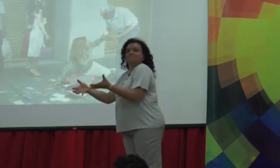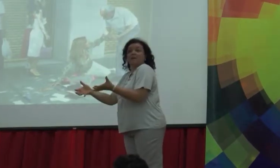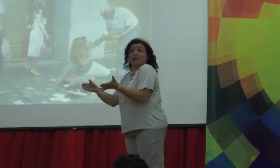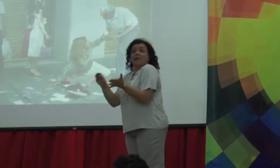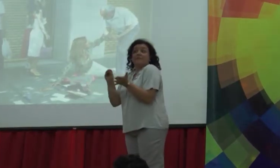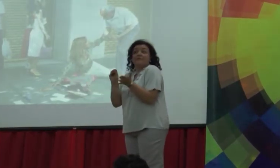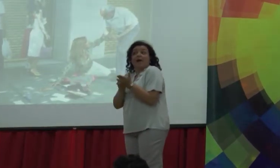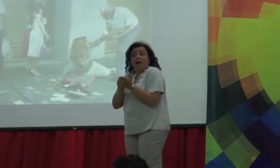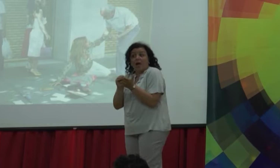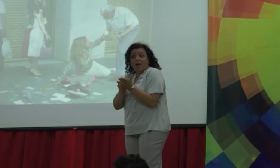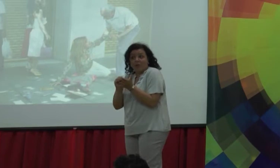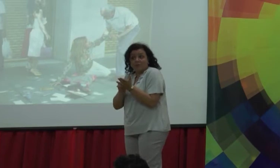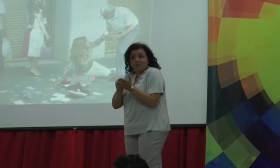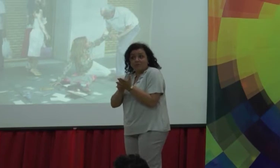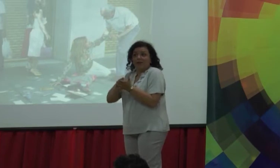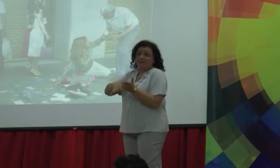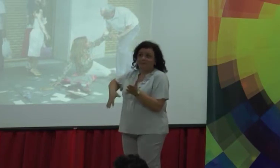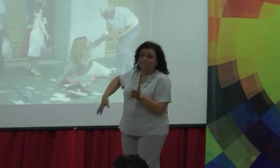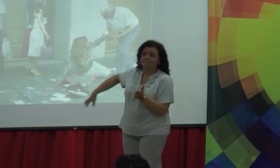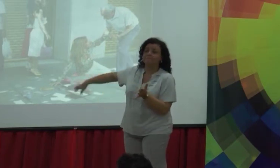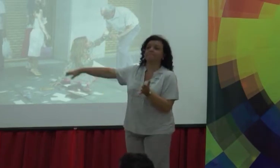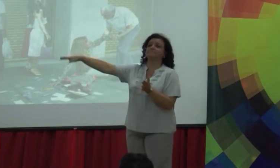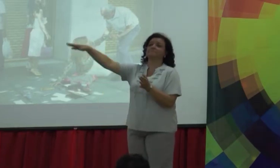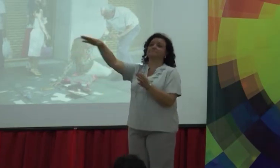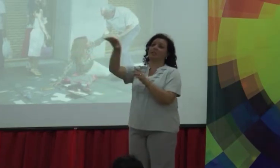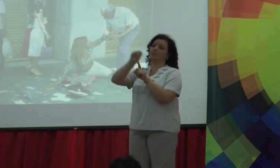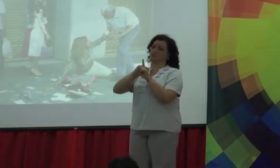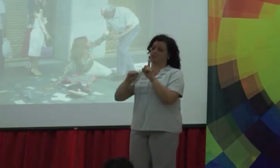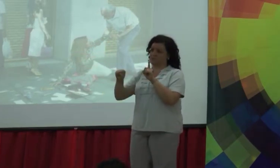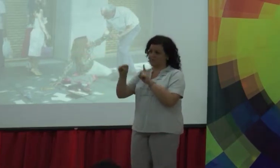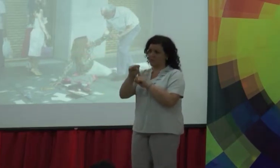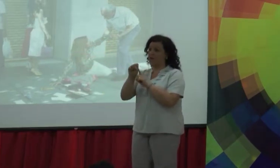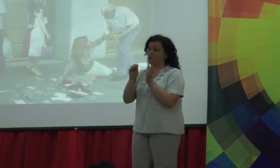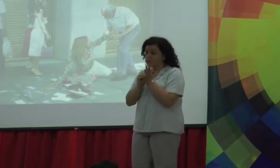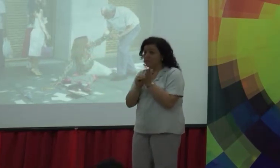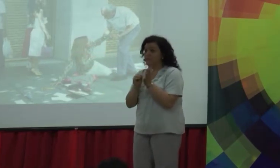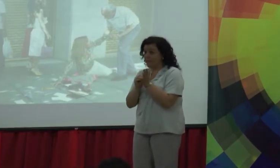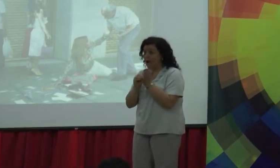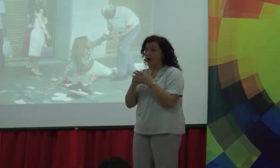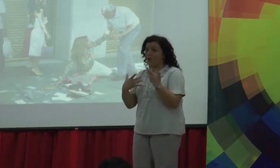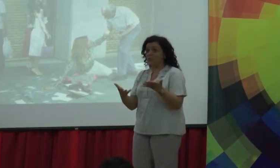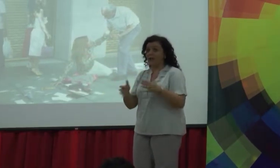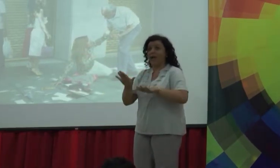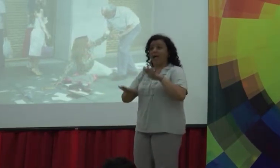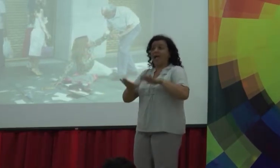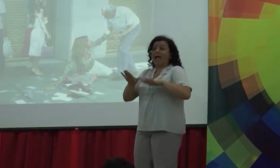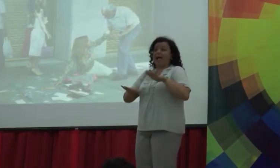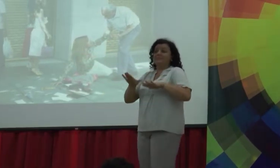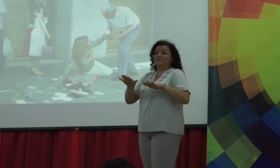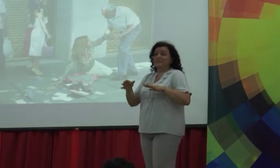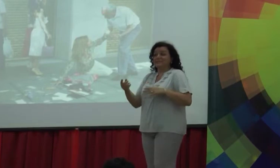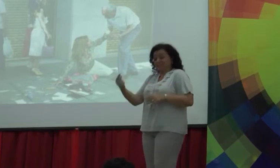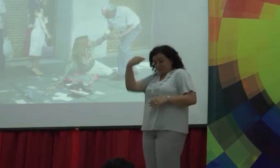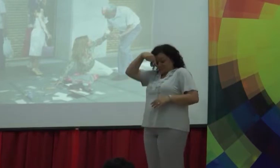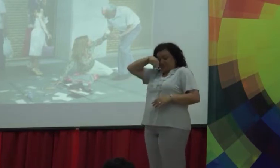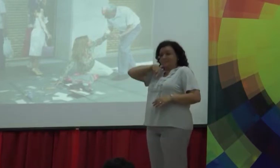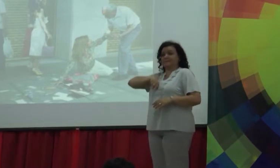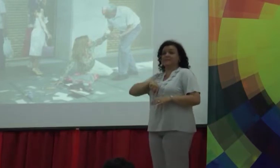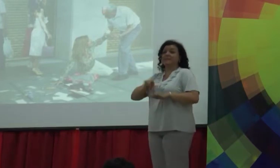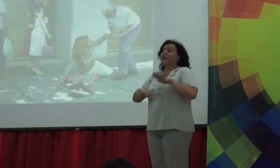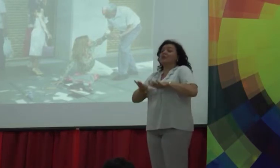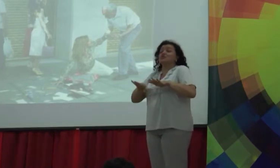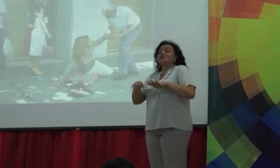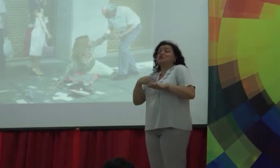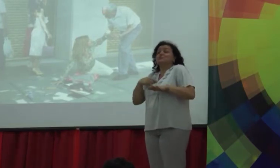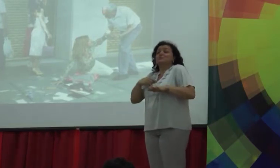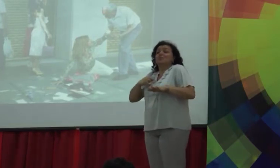Desculpa, ergue a pessoa. Então falta o quê? Falta isso também na sociedade, né?